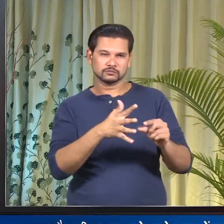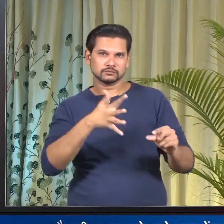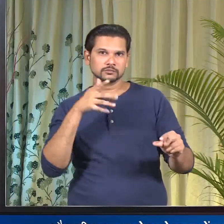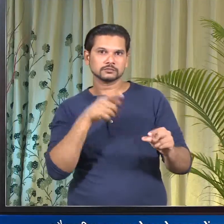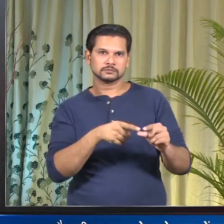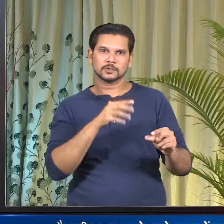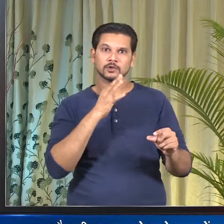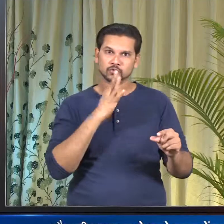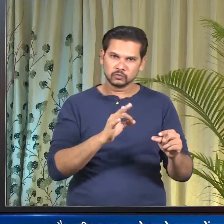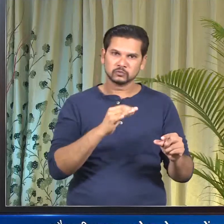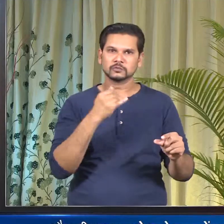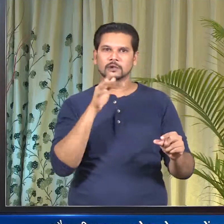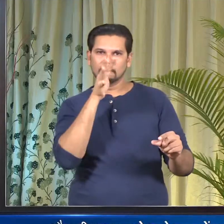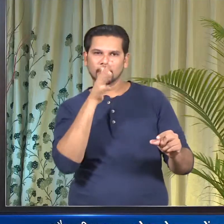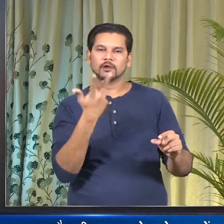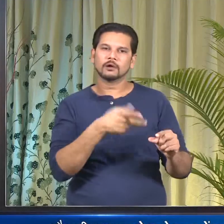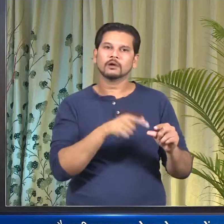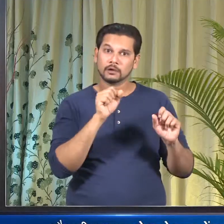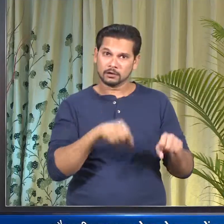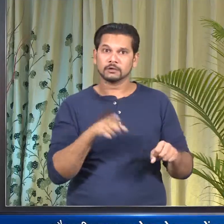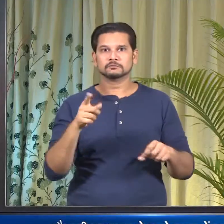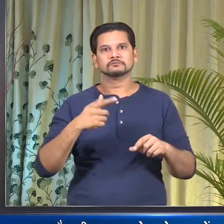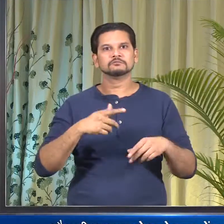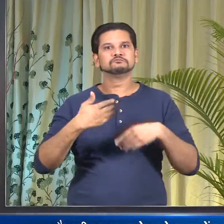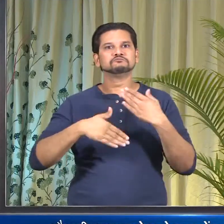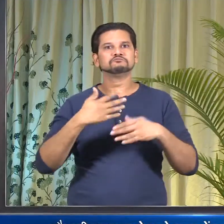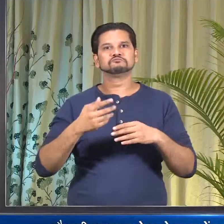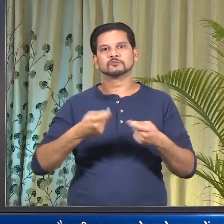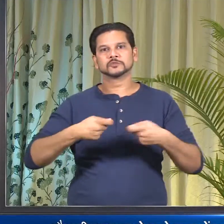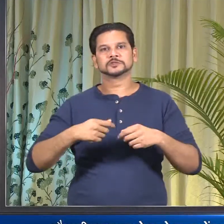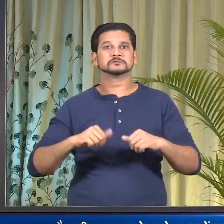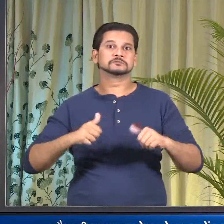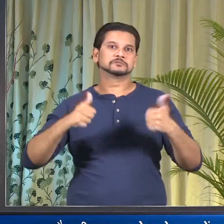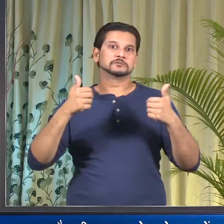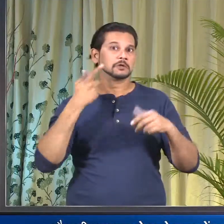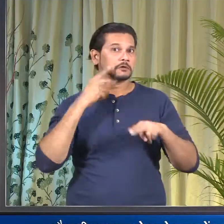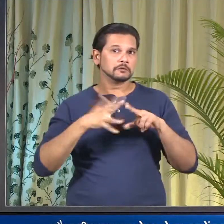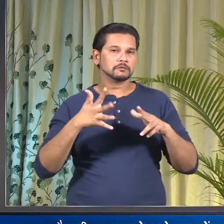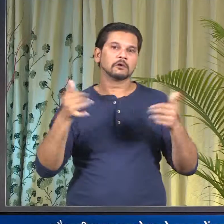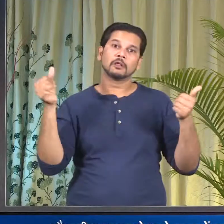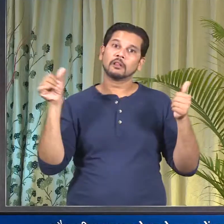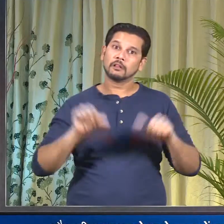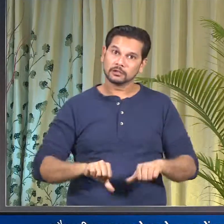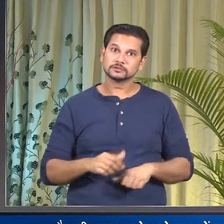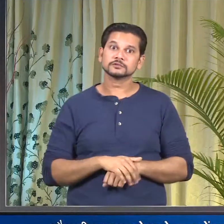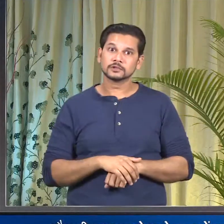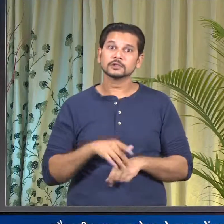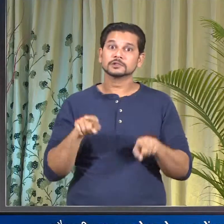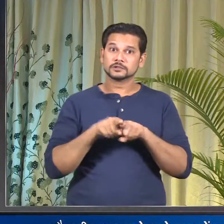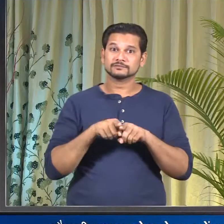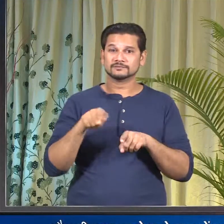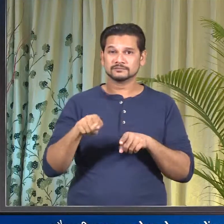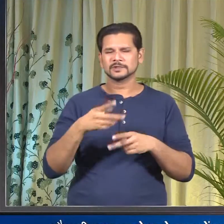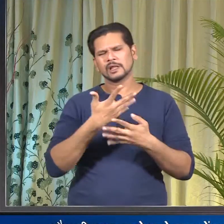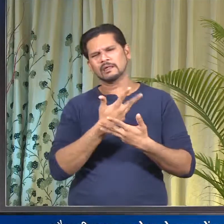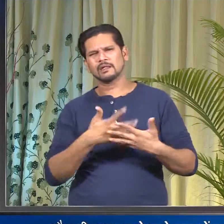अपने व्यपार में सफल होता है नहीं तो उसे घाटा उठाना पड़ सकता है तो जिस भी शित्र में हम है